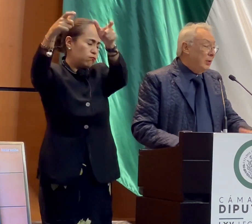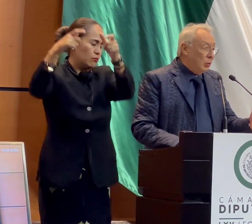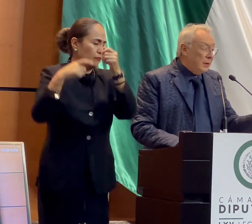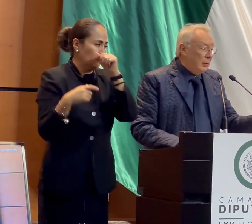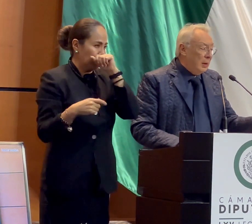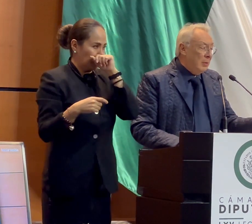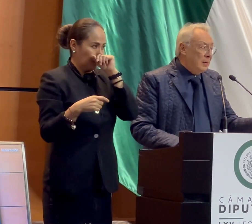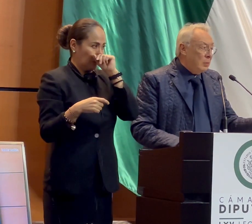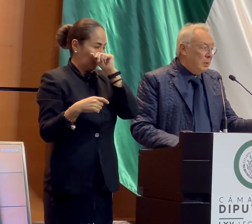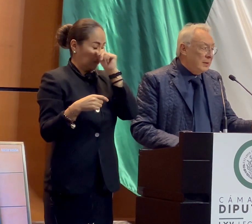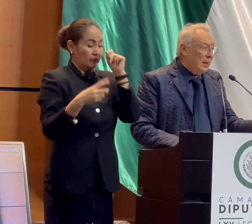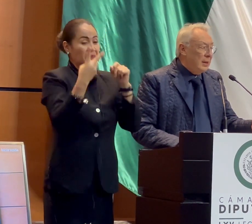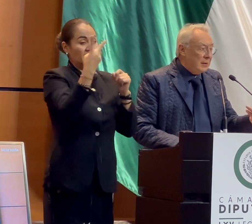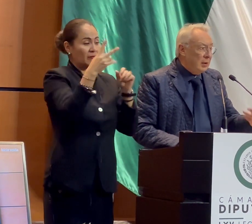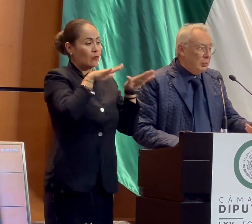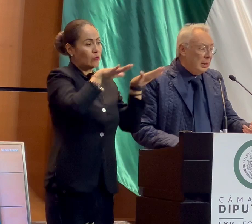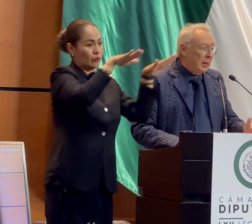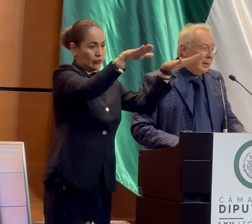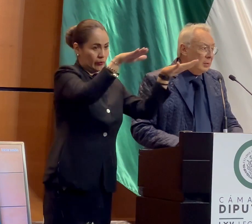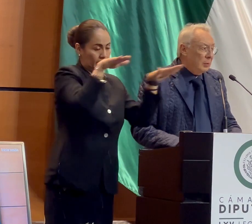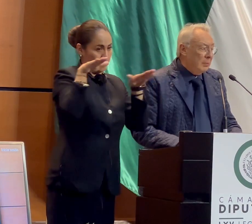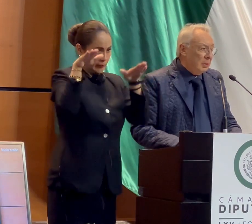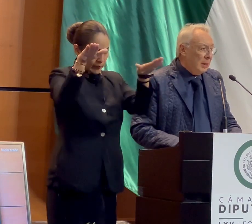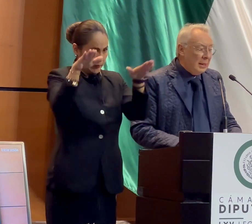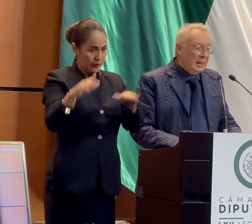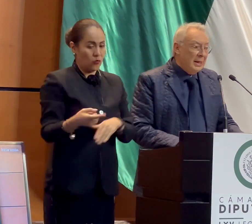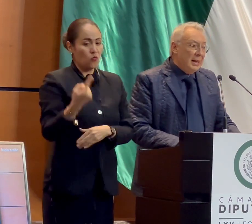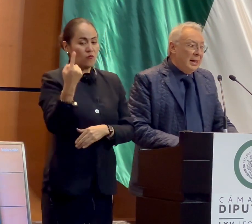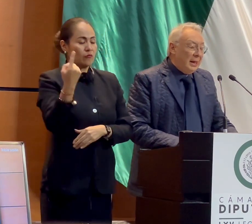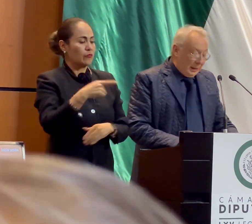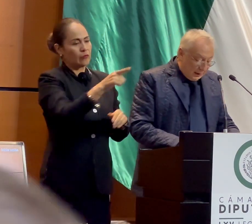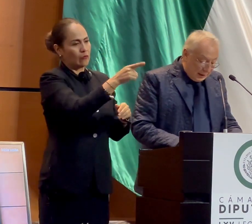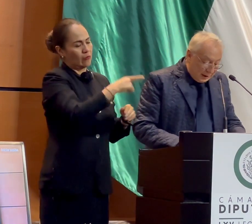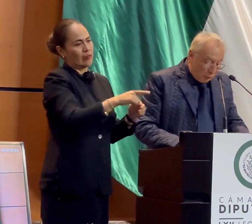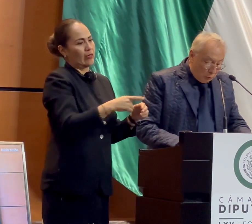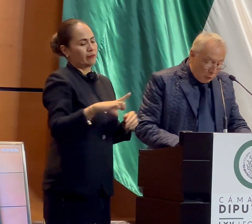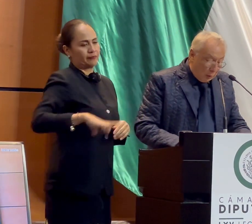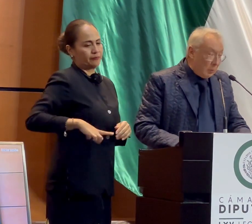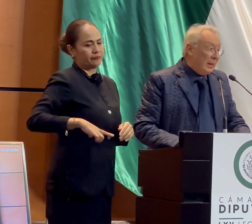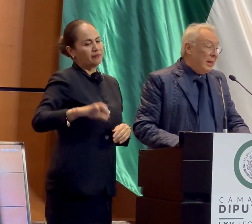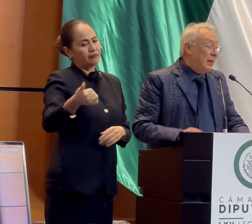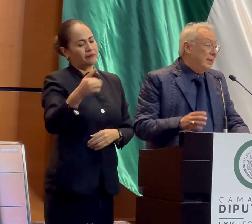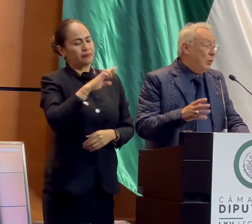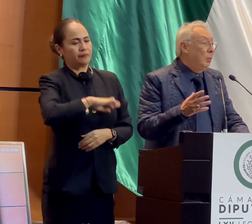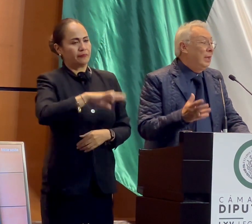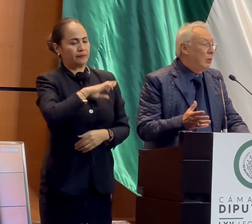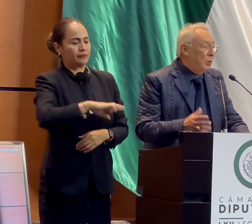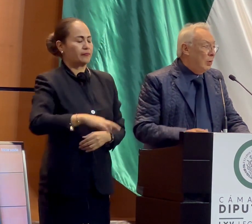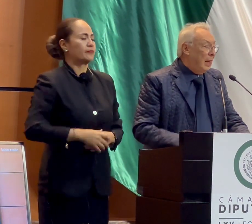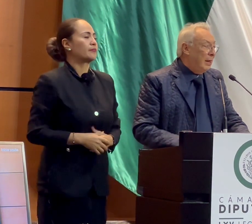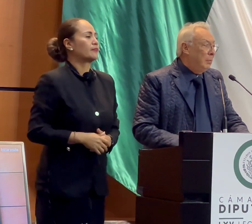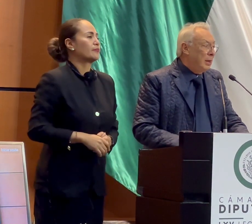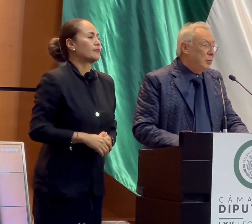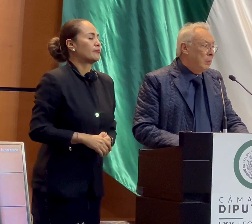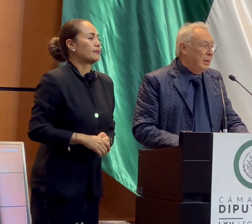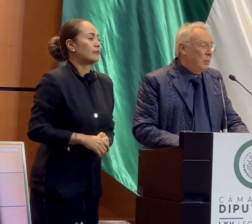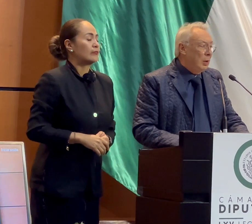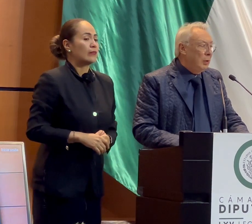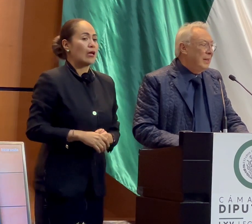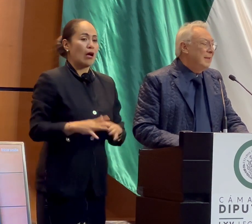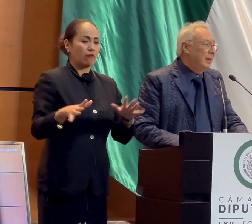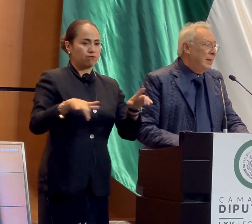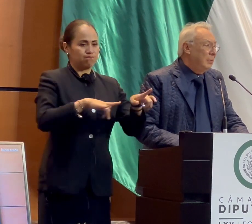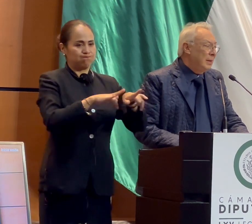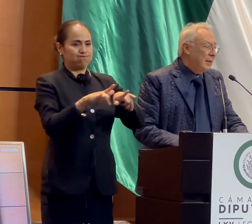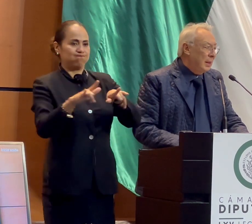había 2 aeronaves comerciales y una privada y esta tuvo que se obligó a cambiar su plan de